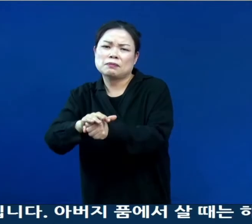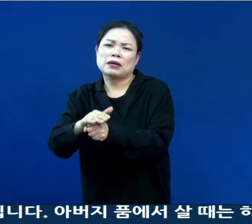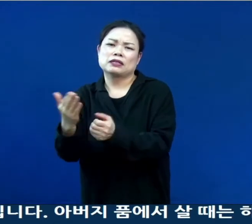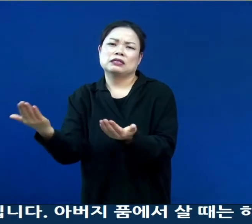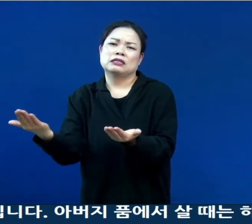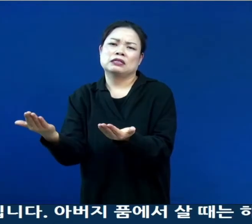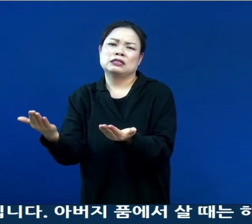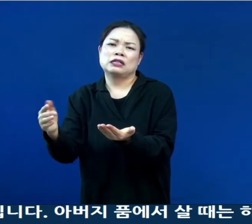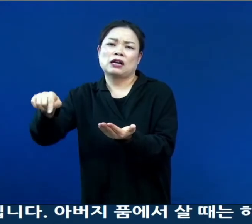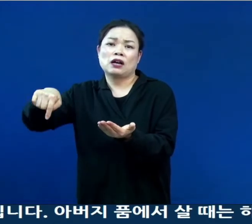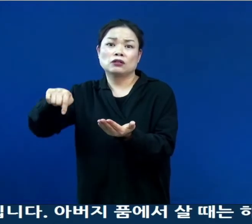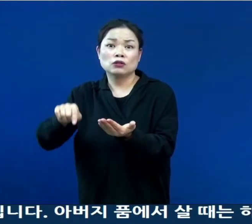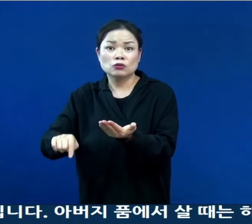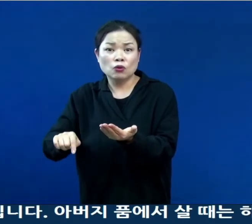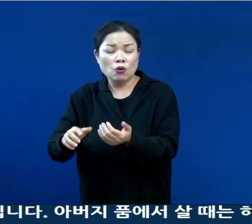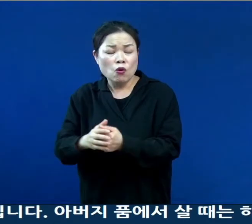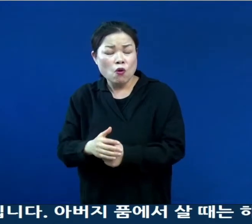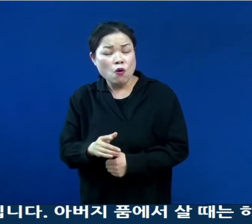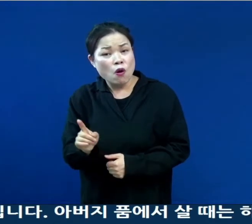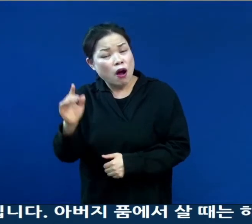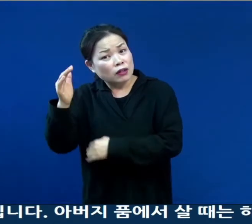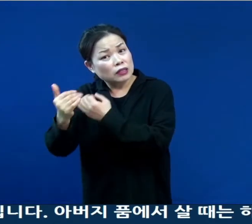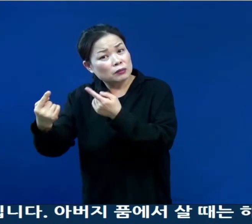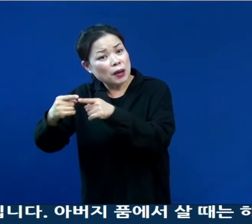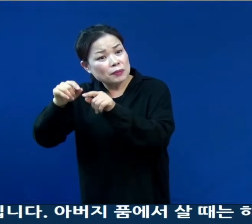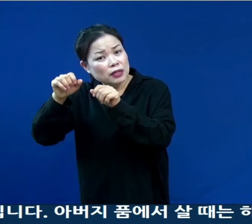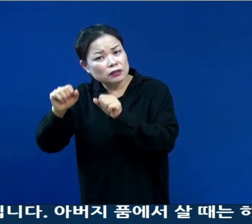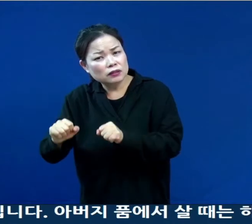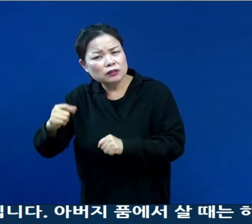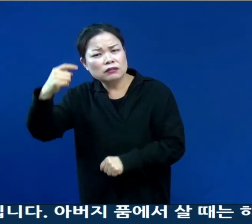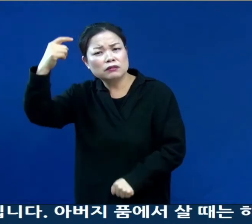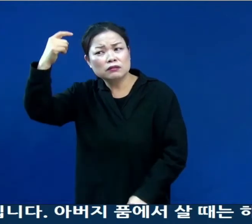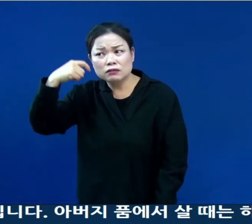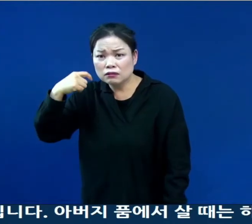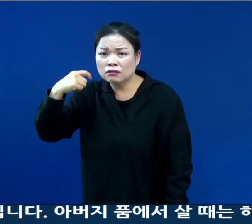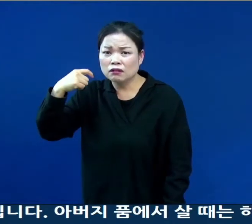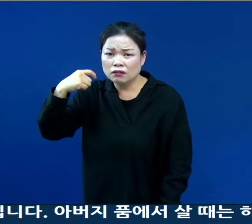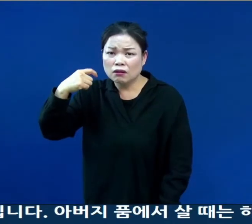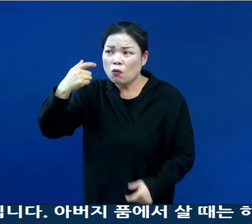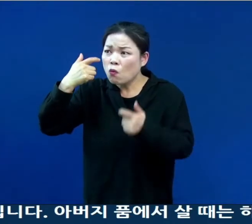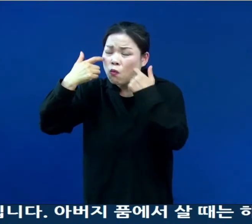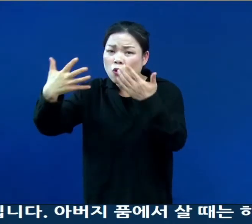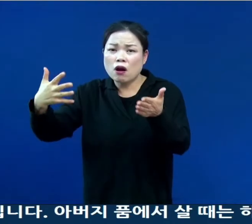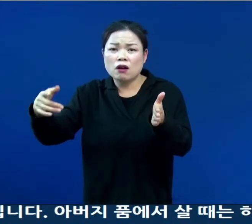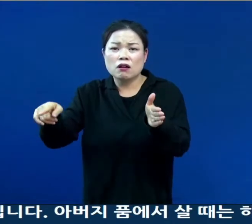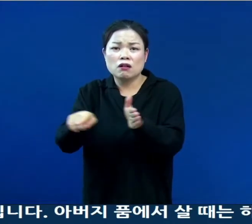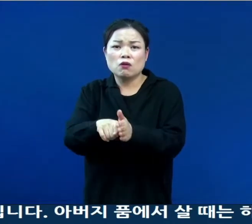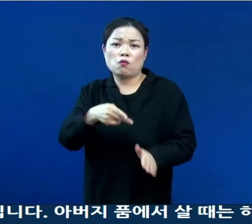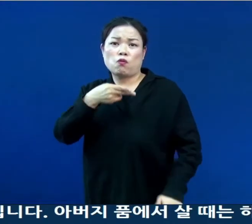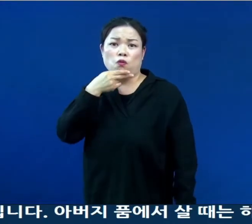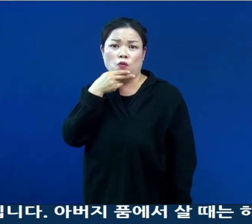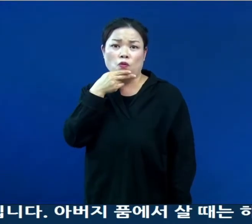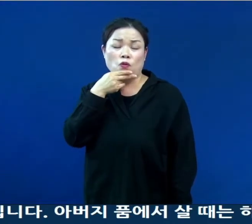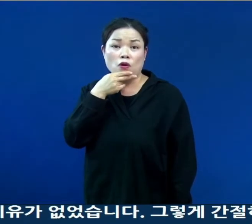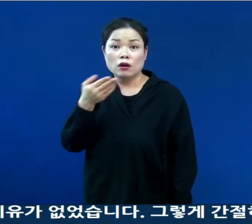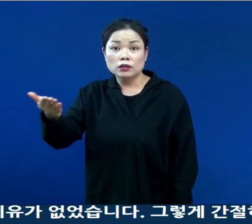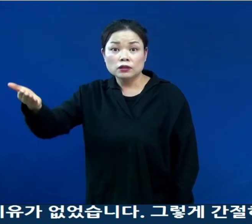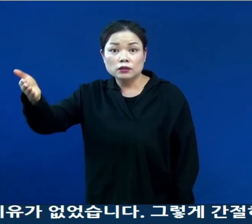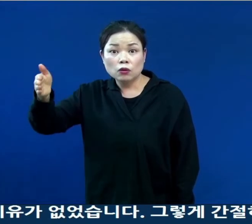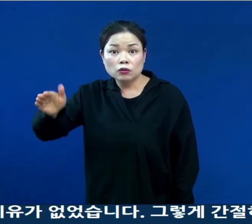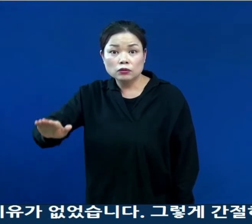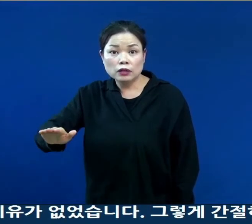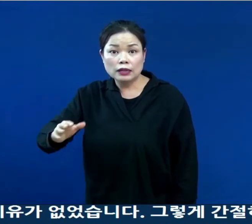상황에서는 도대체가 하나님의 함께 하심을 느낄 수도 확신할 수도 없다는 것입니다.